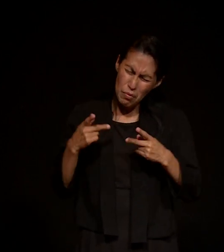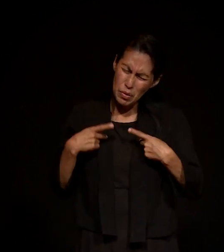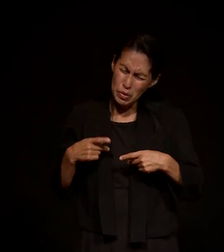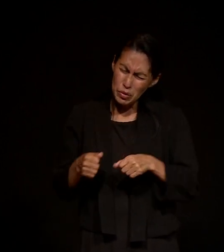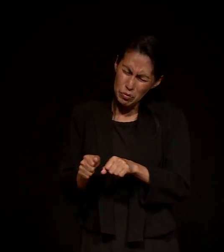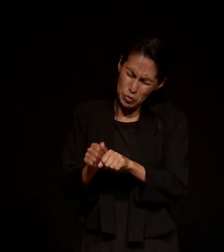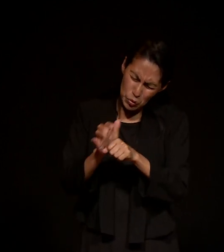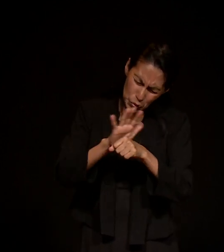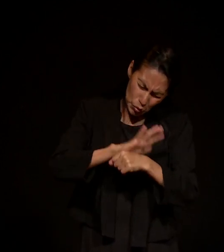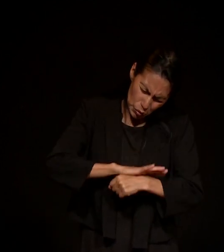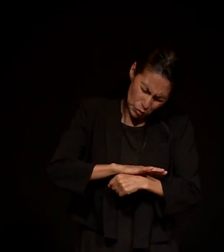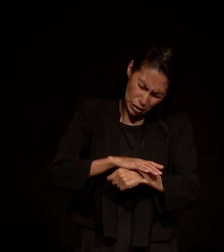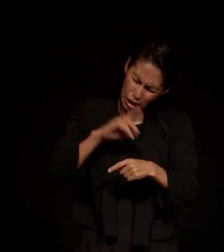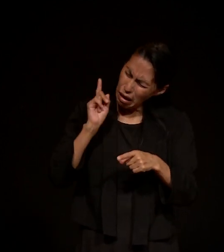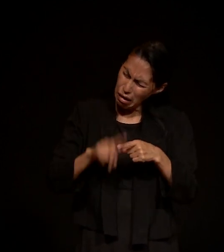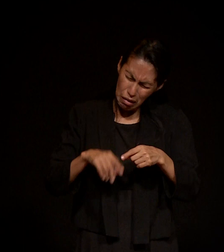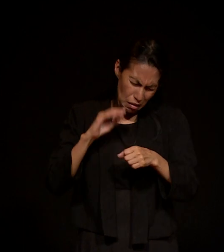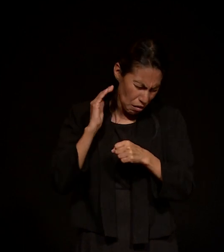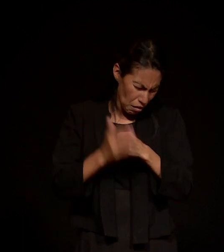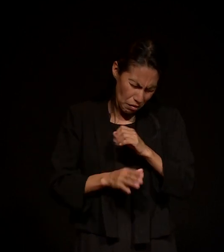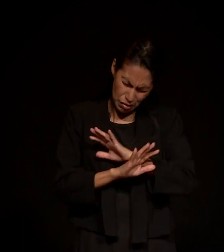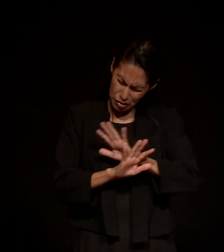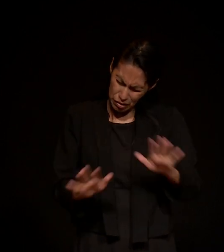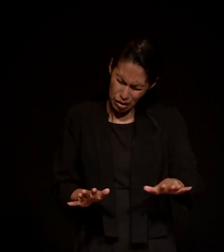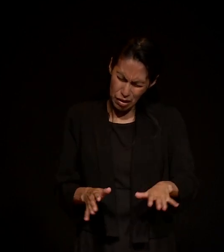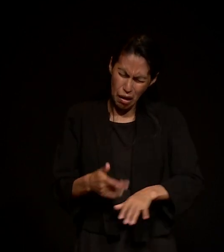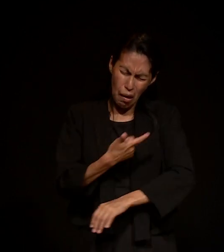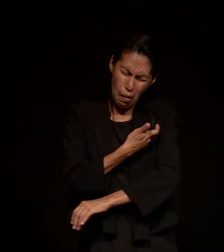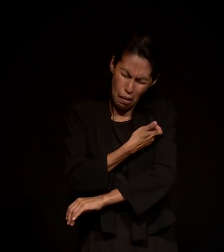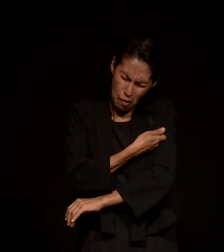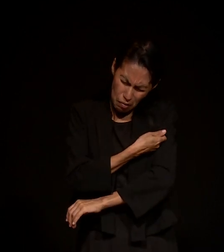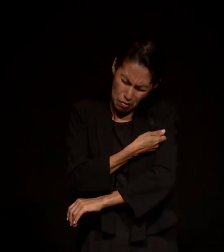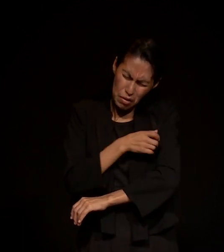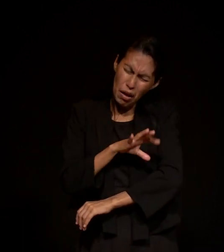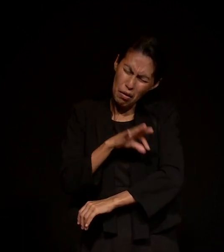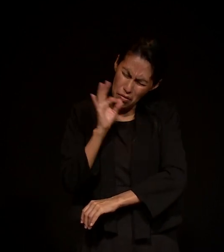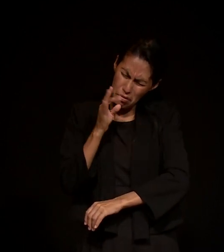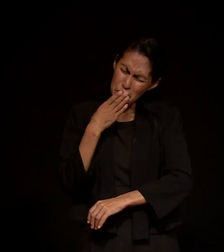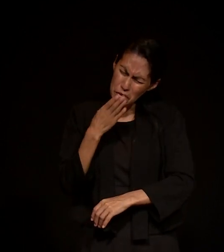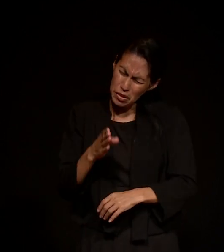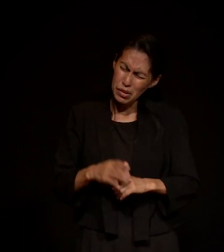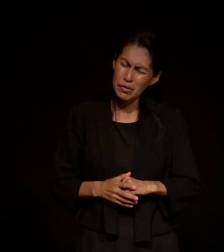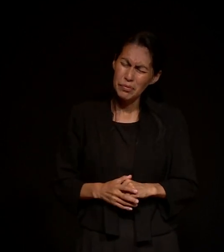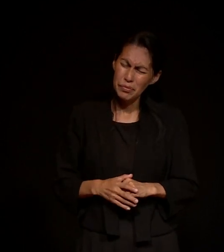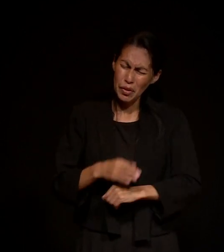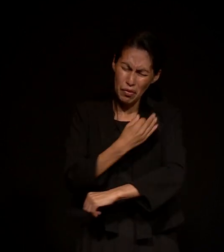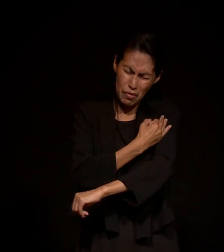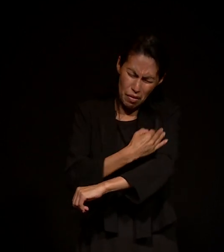que esta pandemia se pueda acabar y que puedan encontrar la vida.